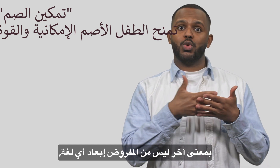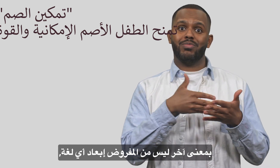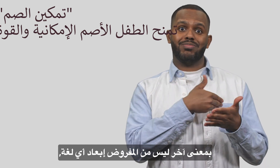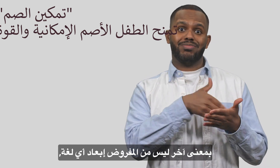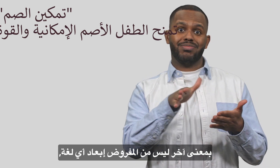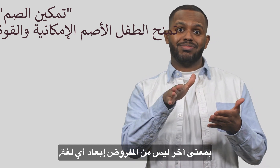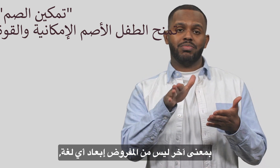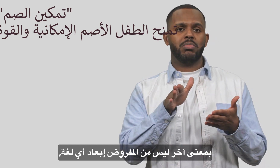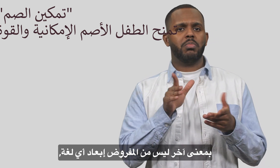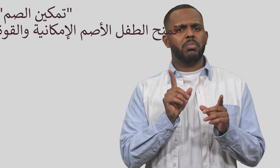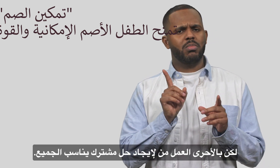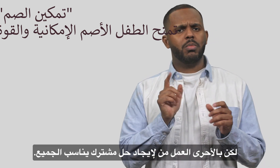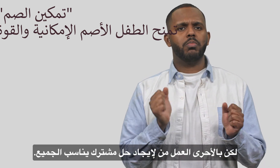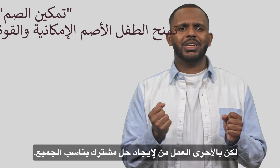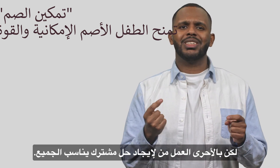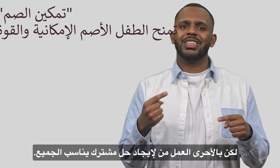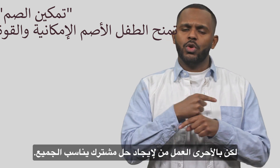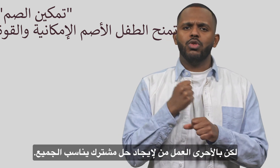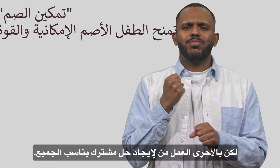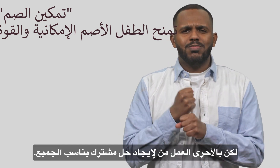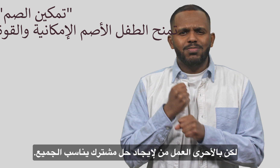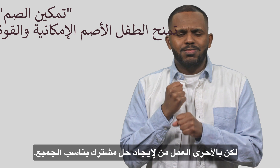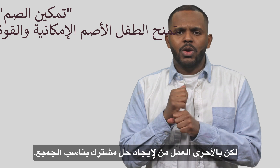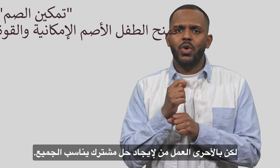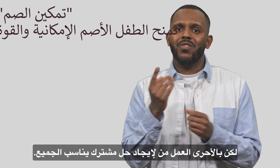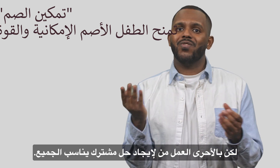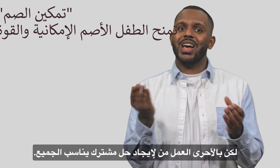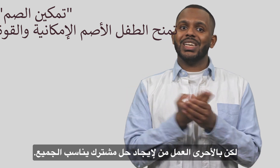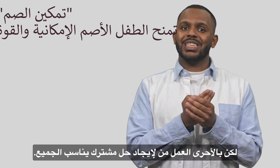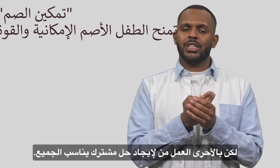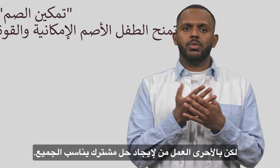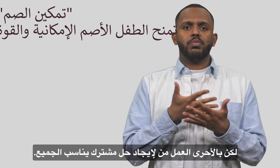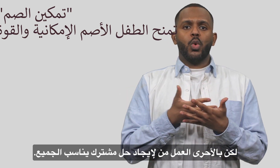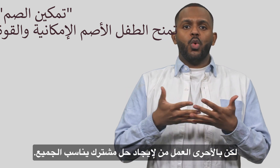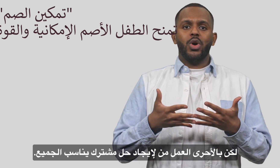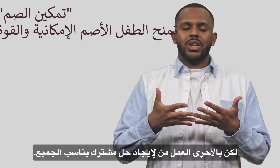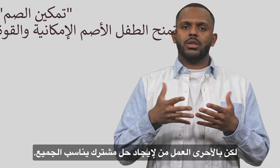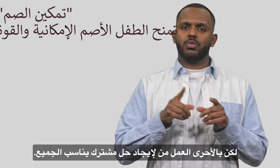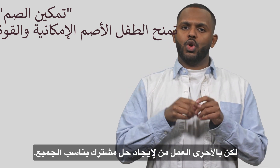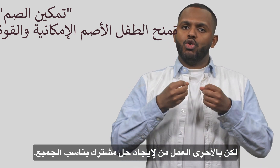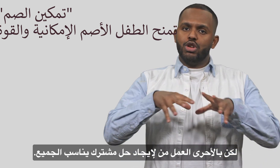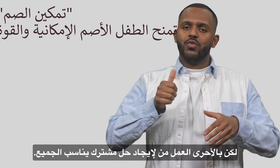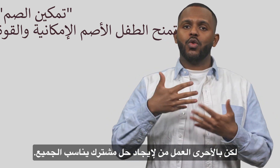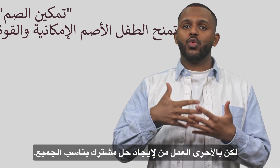بمعنى آخر، ليس من المفروض إبعاد أي لغة، لكن بالأحرى العمل لإيجاد حل مشترك يناسب